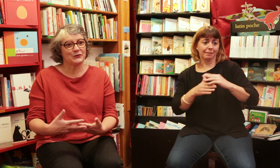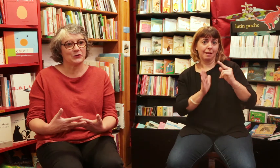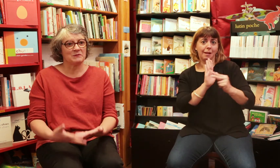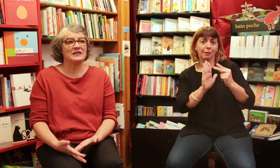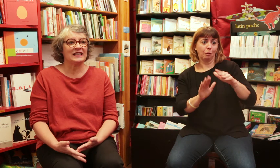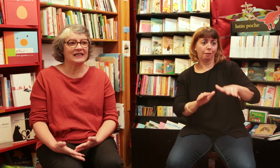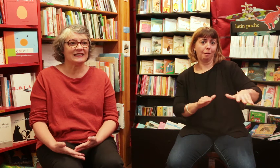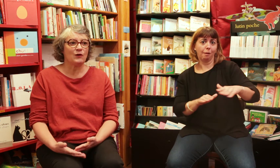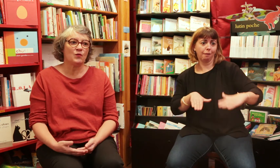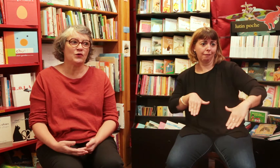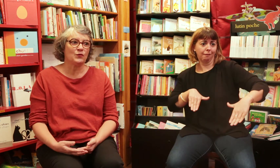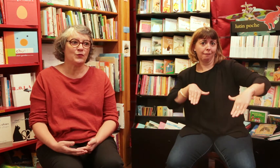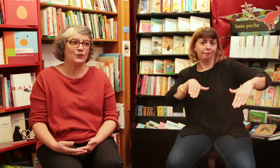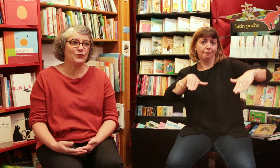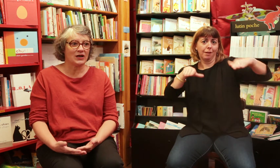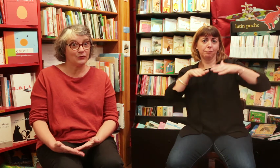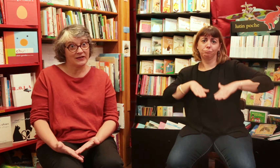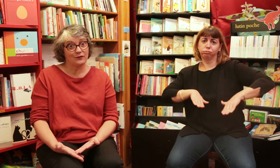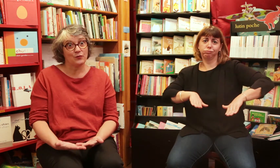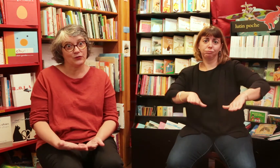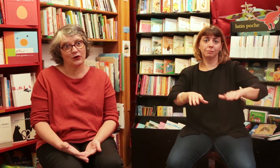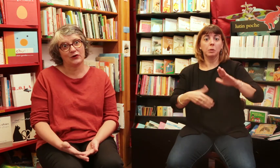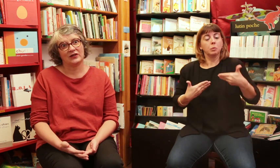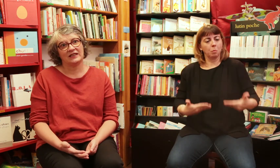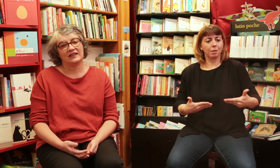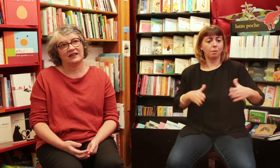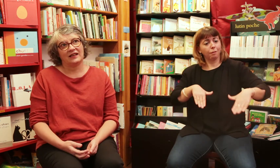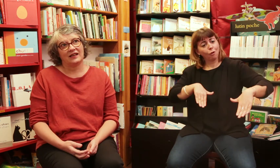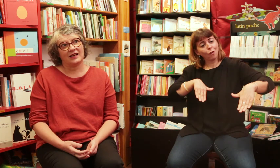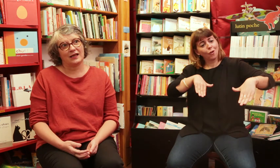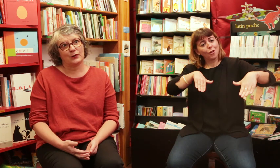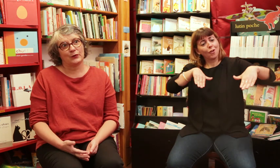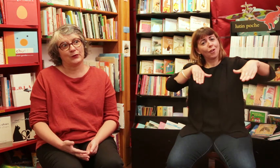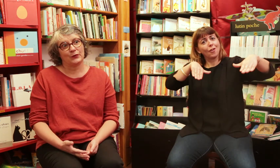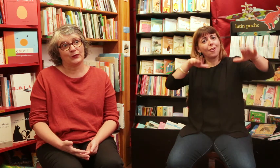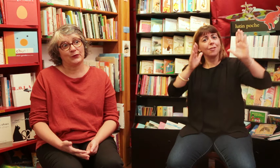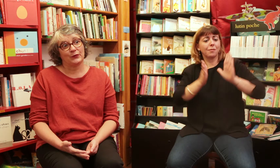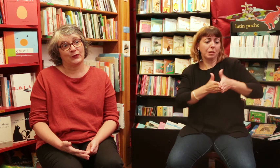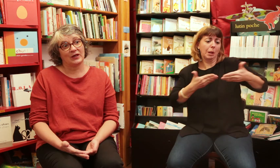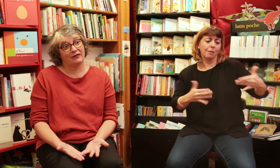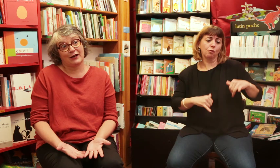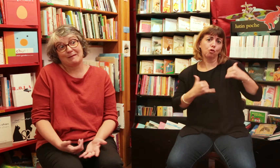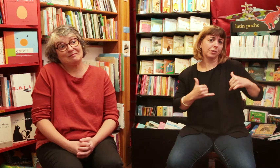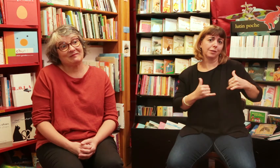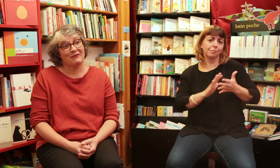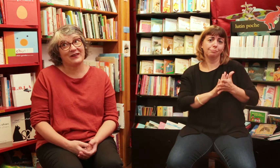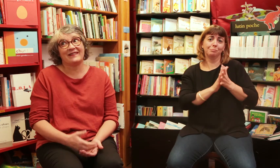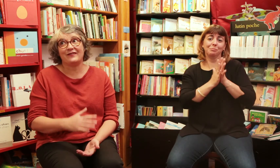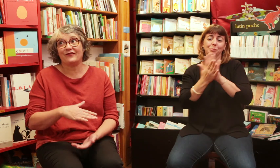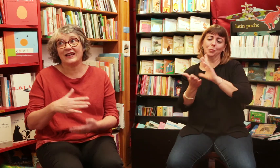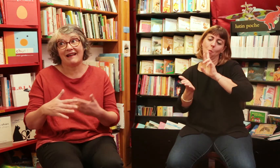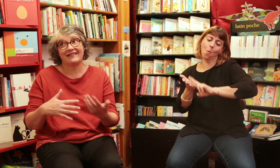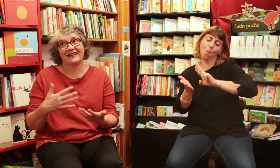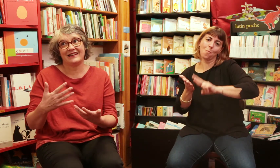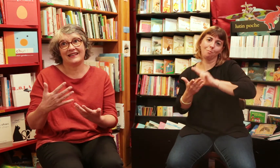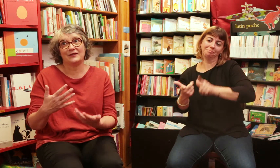maintenant je commence à écrire des romans pour adolescents plus grands. Et voilà. Enfin, ça